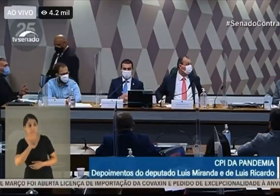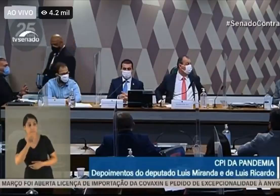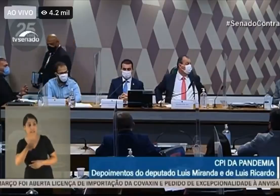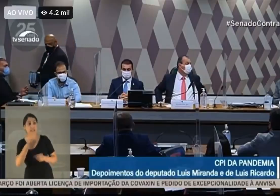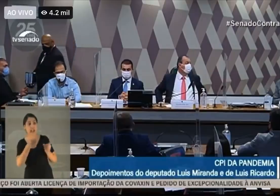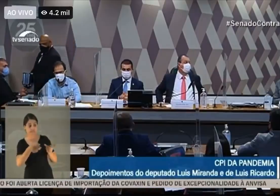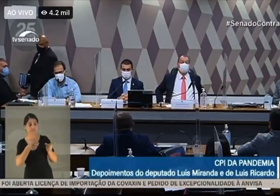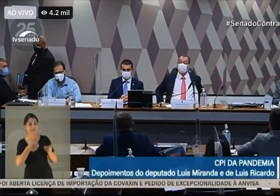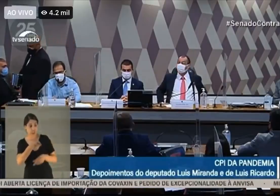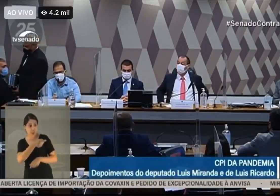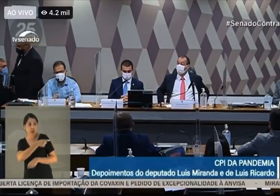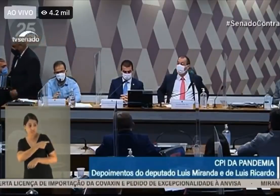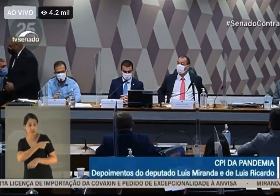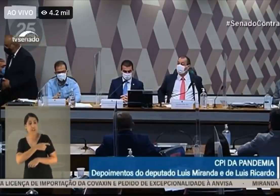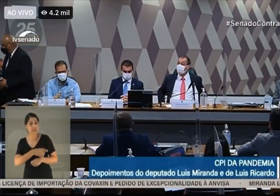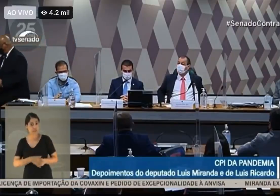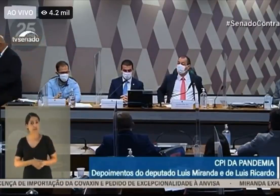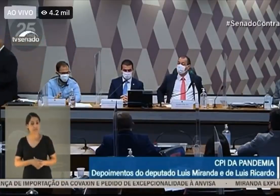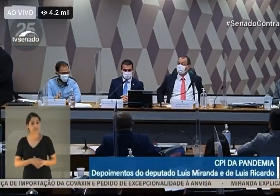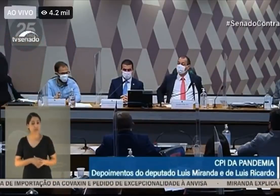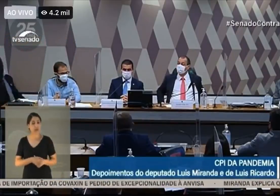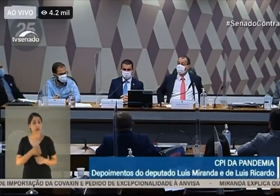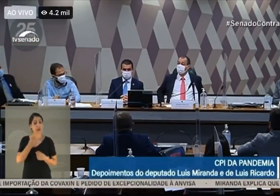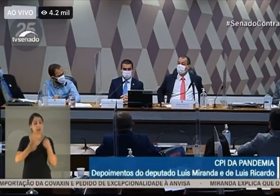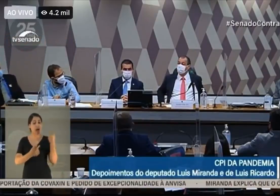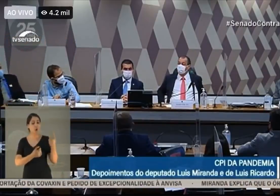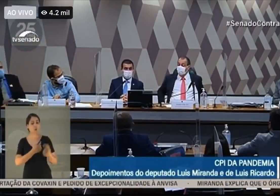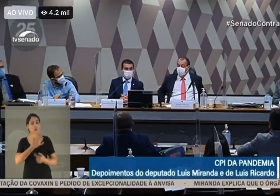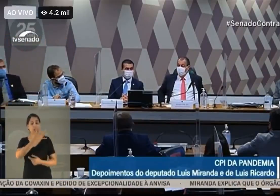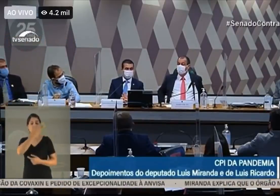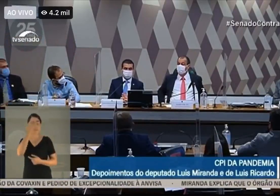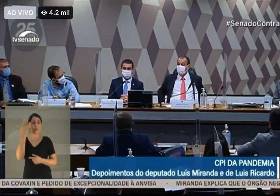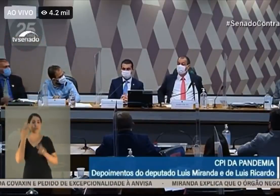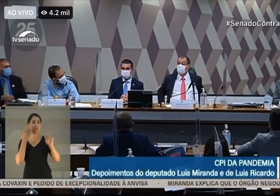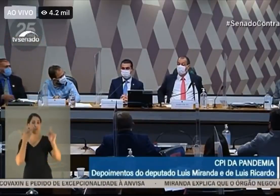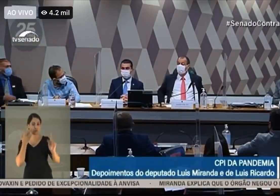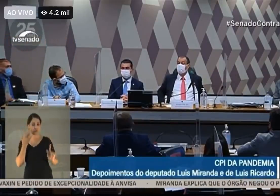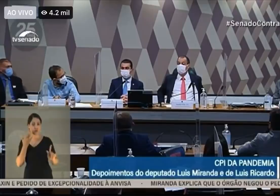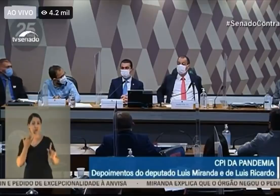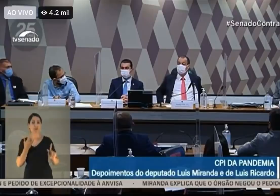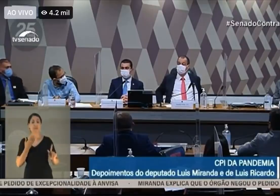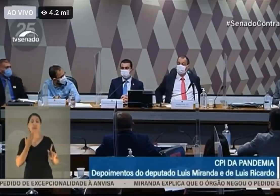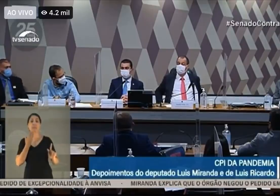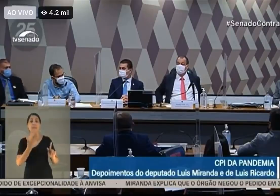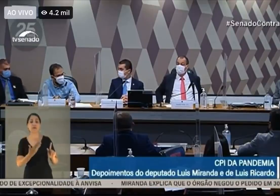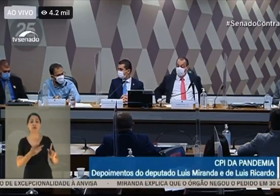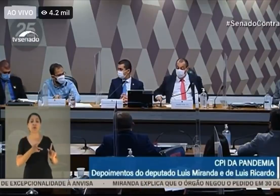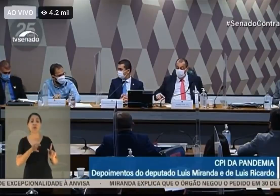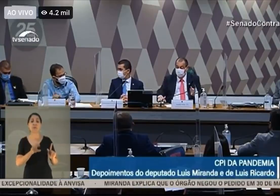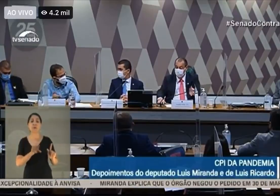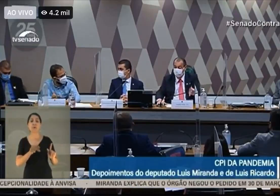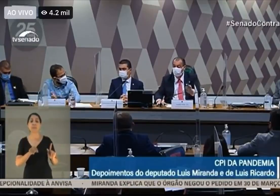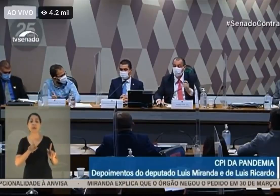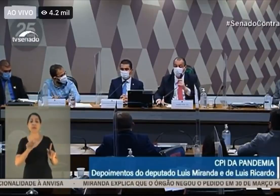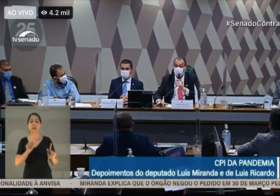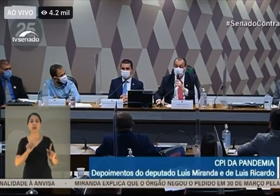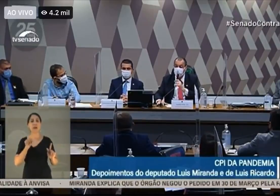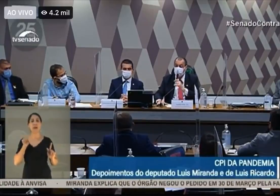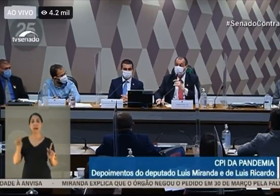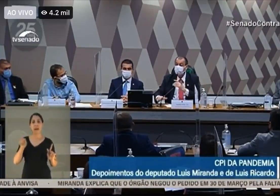seus, alguns gestores, estavam pedindo propina. Qual rapaz? Ele não citou o nome. O Ricardo